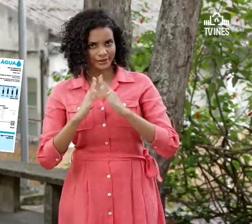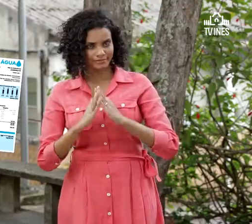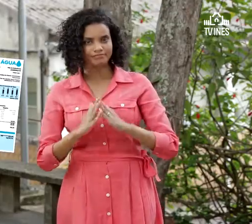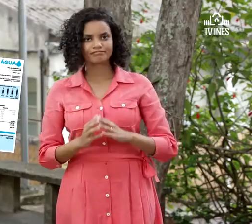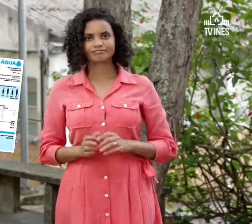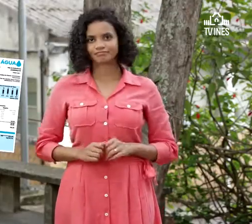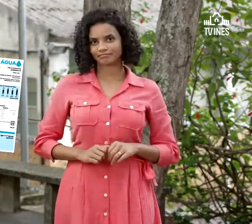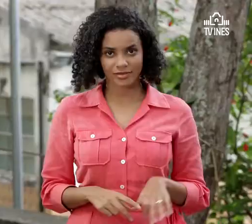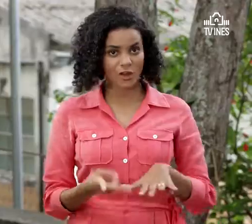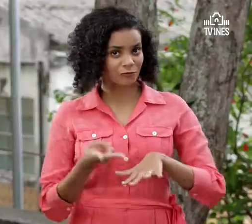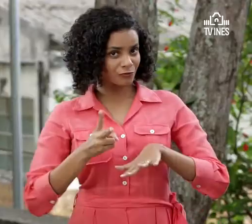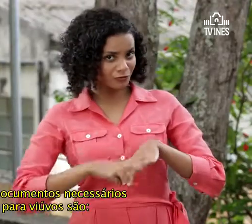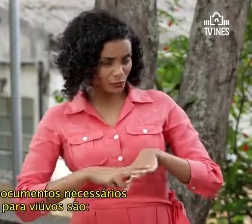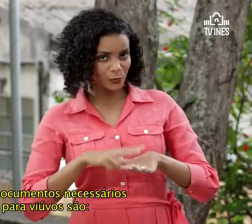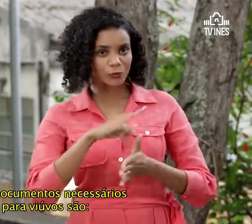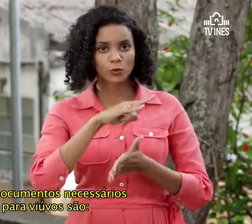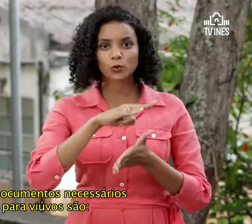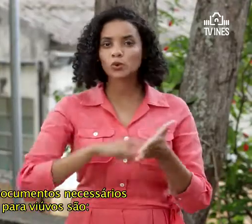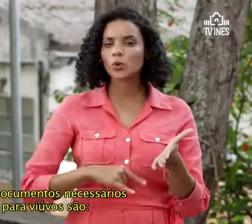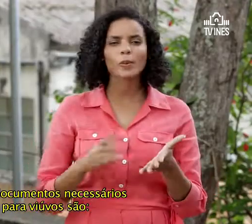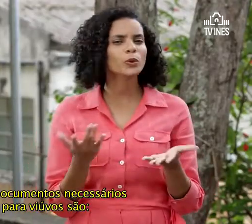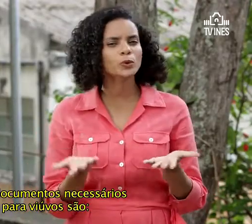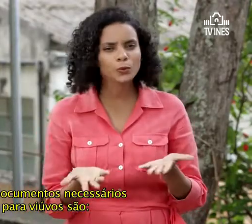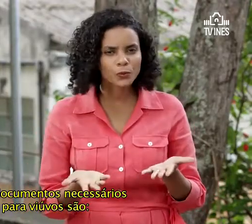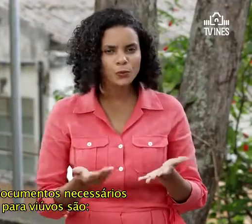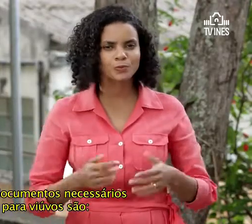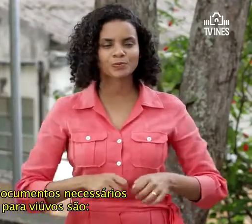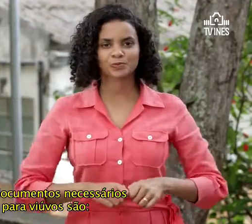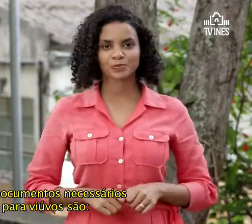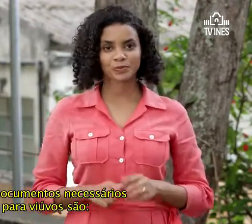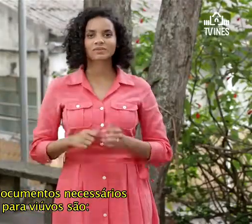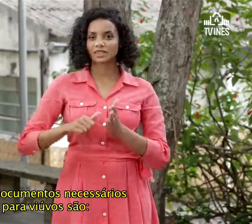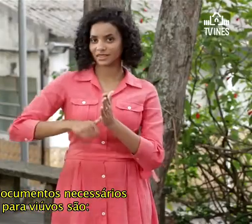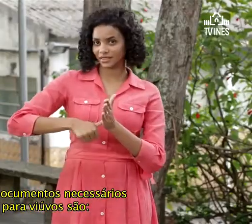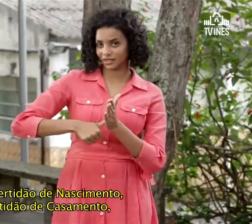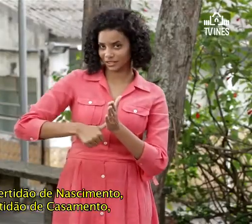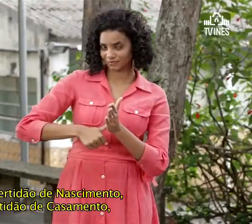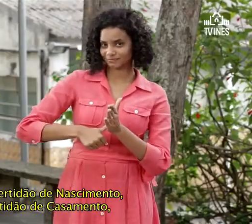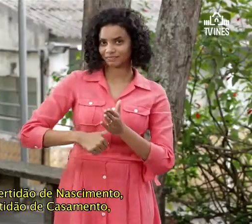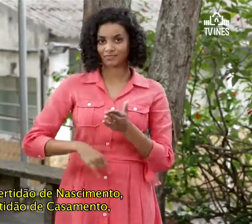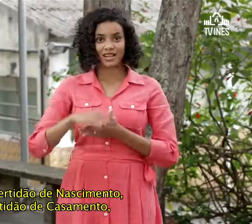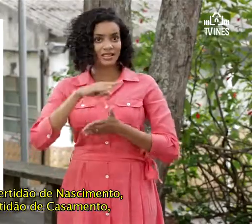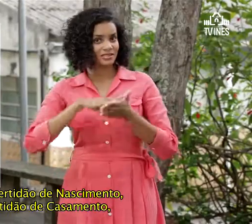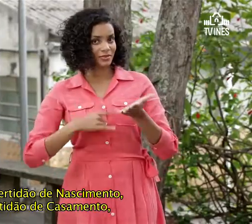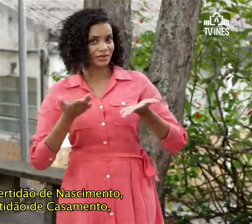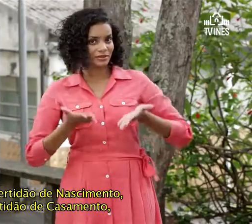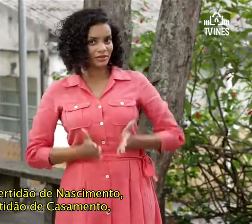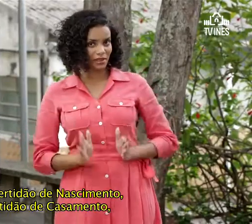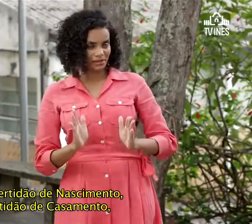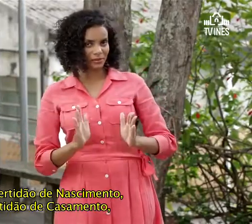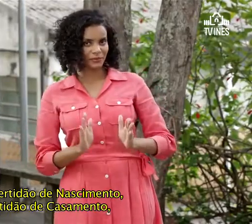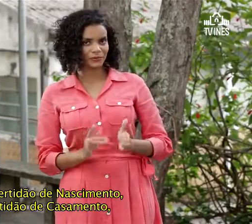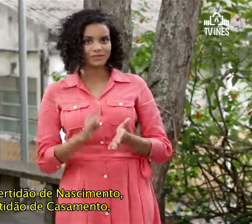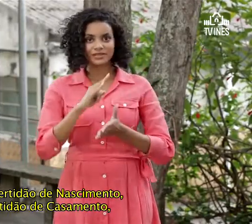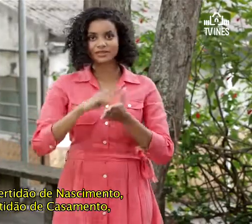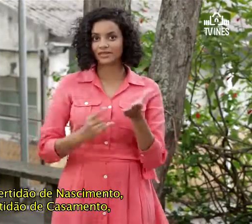Já os documentos necessários para viúvos são RG, certidão de nascimento,